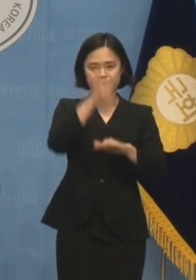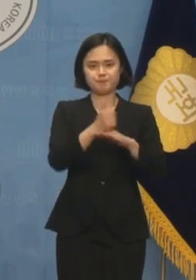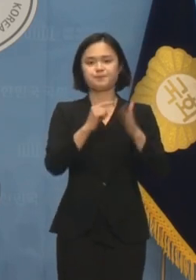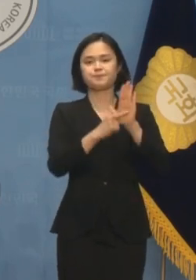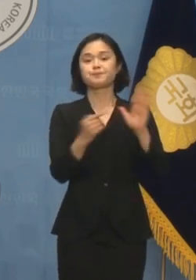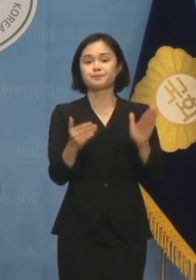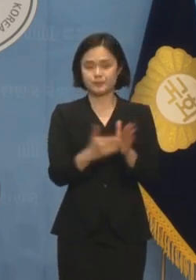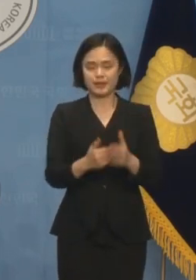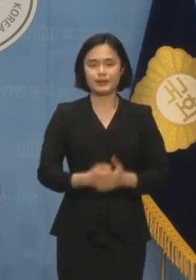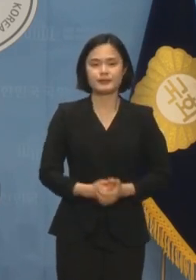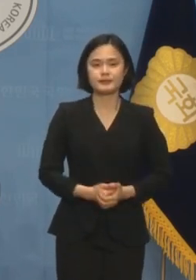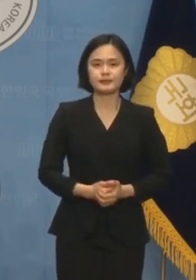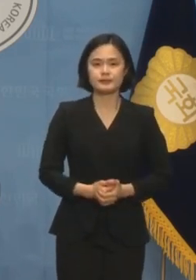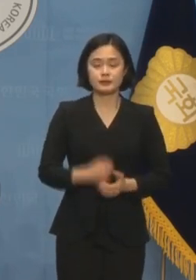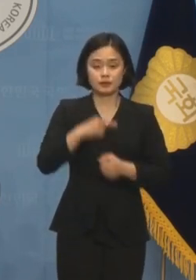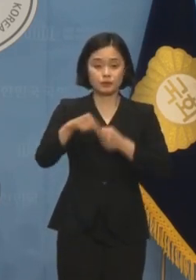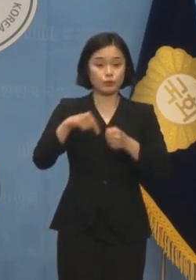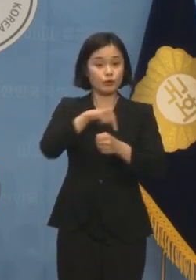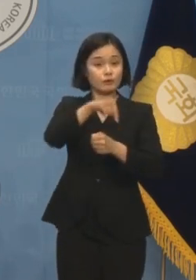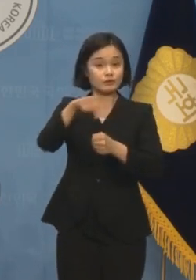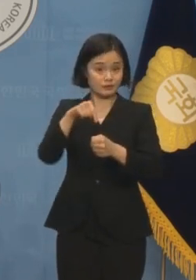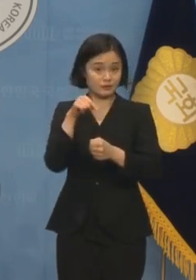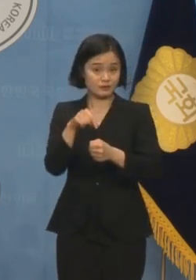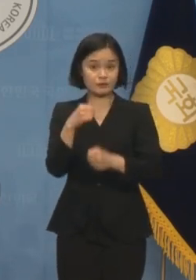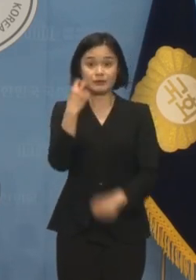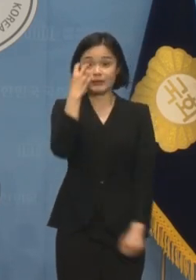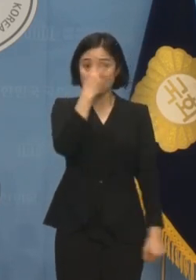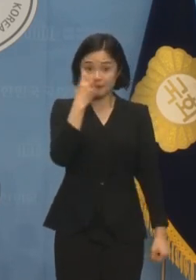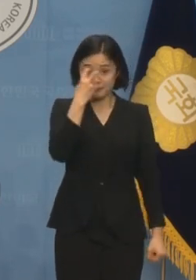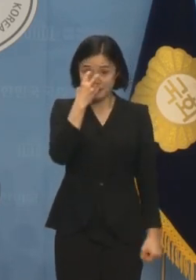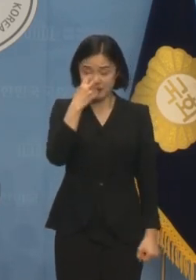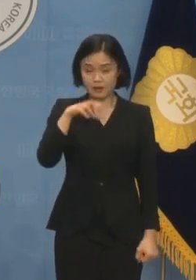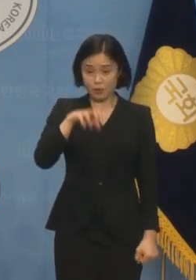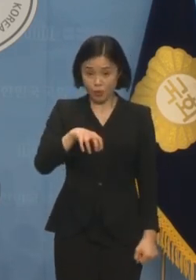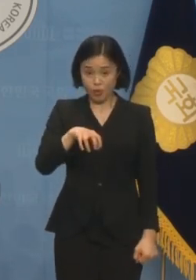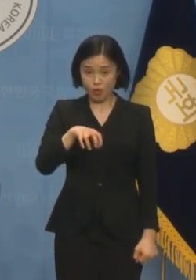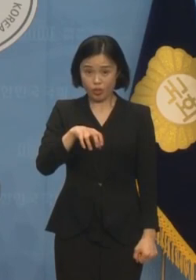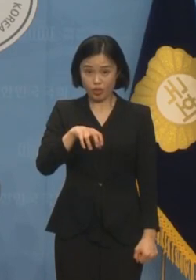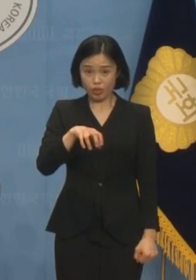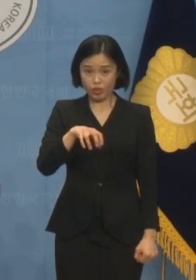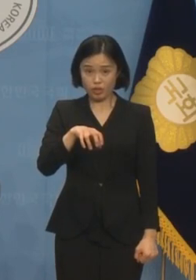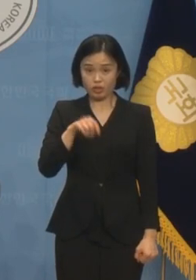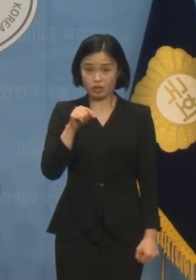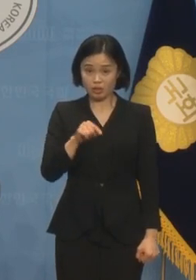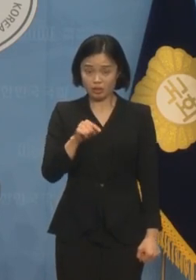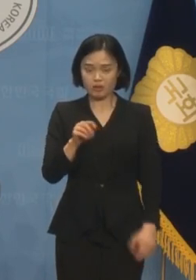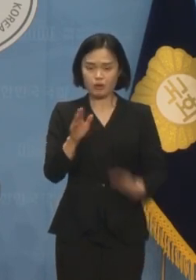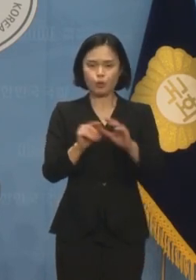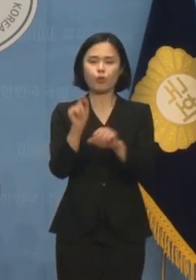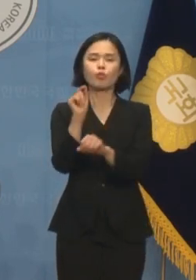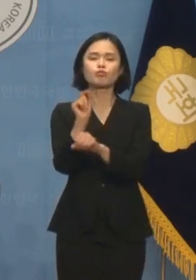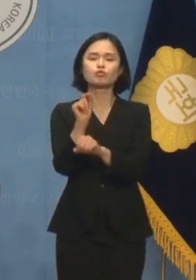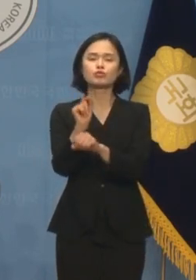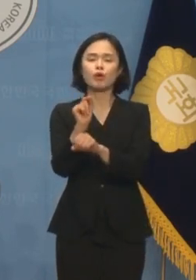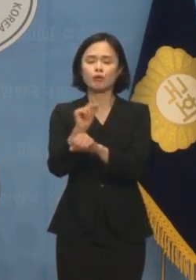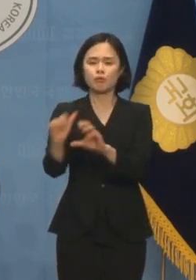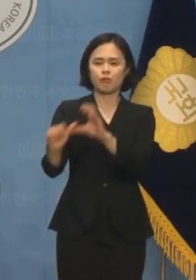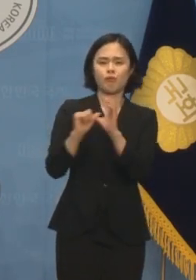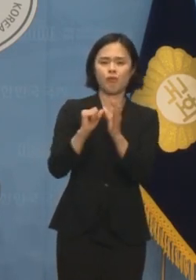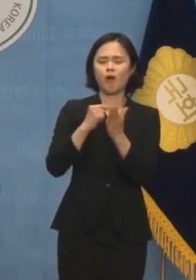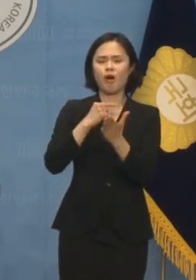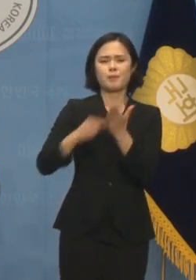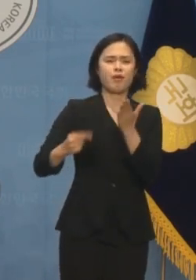한마디로 월성원전 감사라는 감사원 정치질에 무고한 공무원들이 희생됐다는 겁니다.